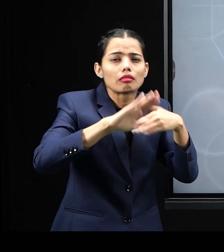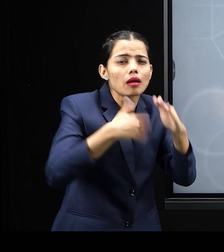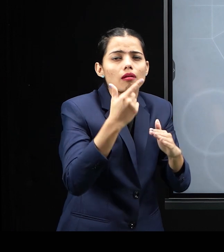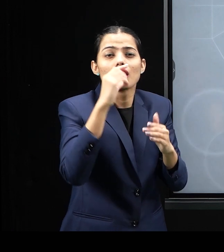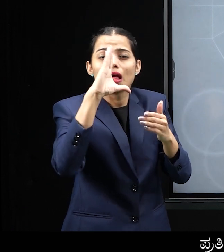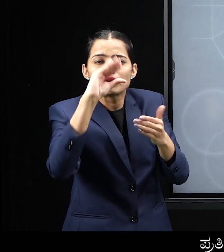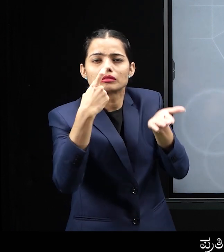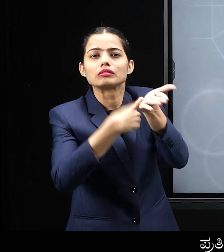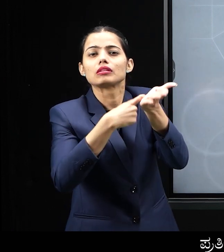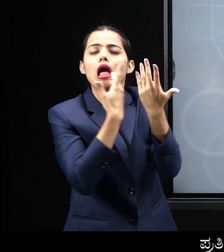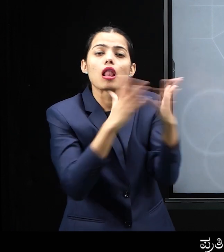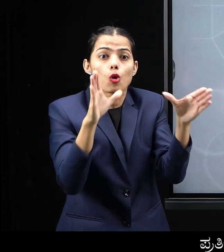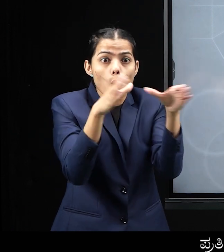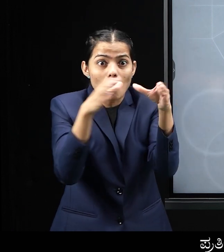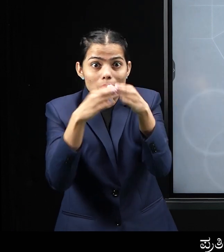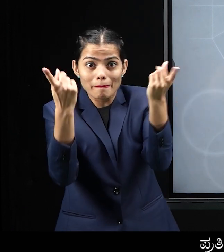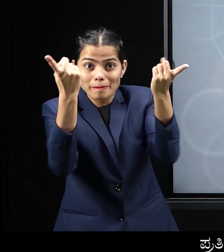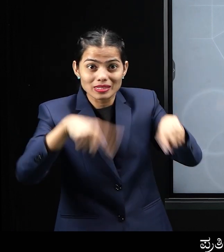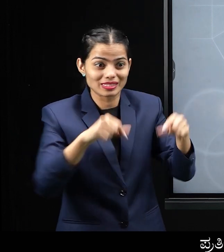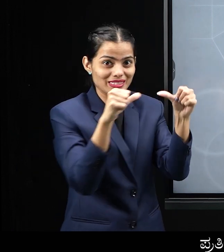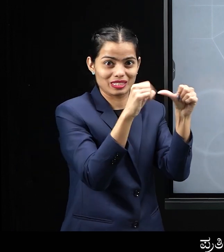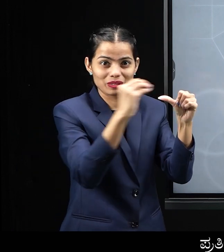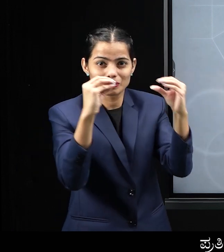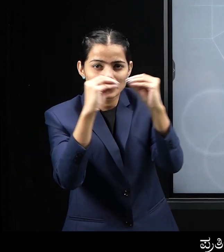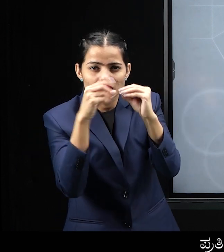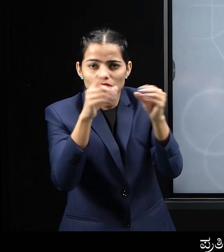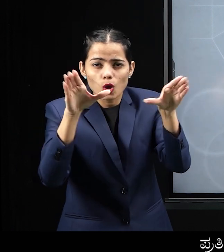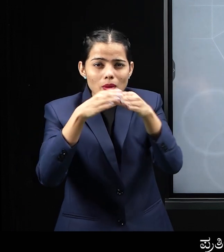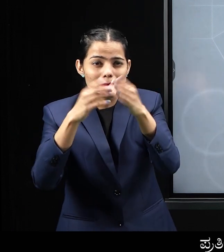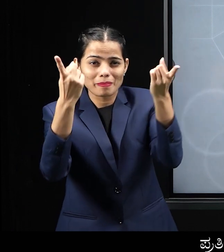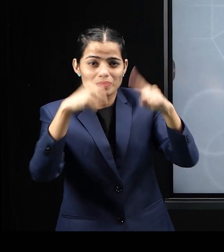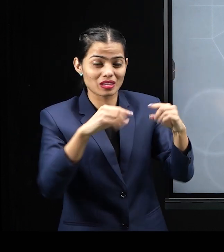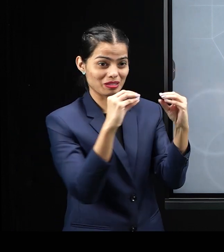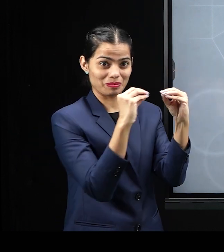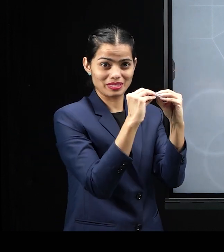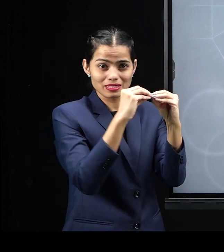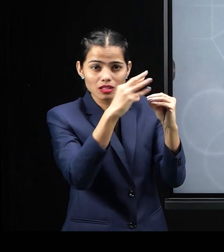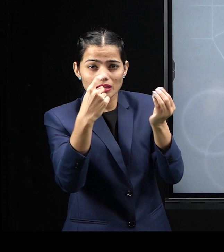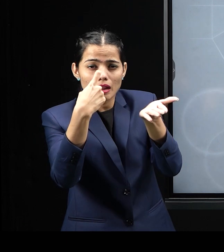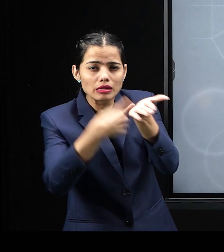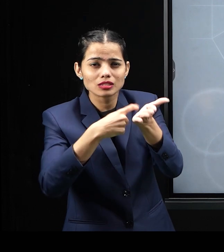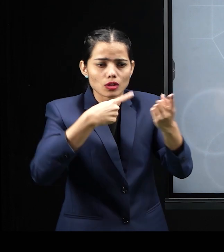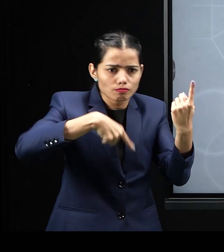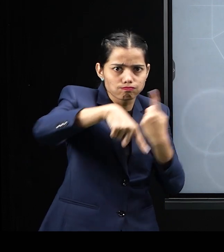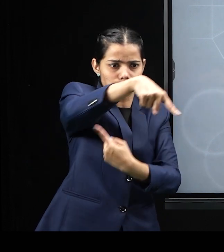b ನ ಪ್ರತಿಯೊಂದು ಸಾಮಾನ್ಯ ಭಾಜಕವು b ಮತ್ತು r ನ ಸಾಮಾನ್ಯ ಭಾಜಕ ಮತ್ತು ಪ್ರತಿಯಾಗಿ.